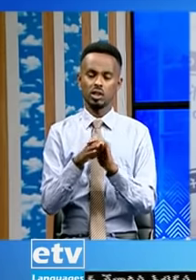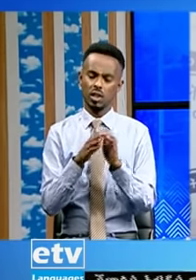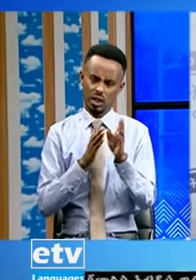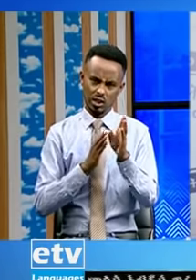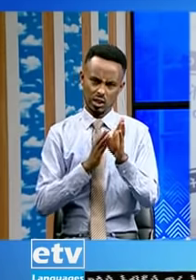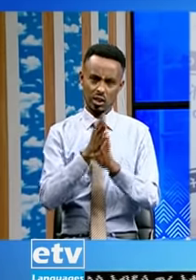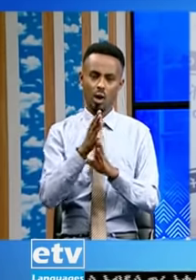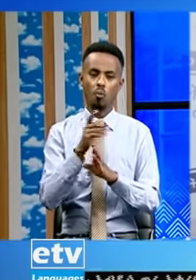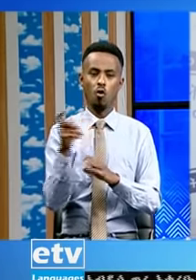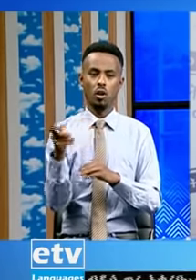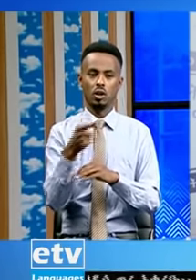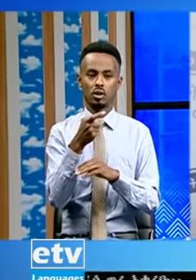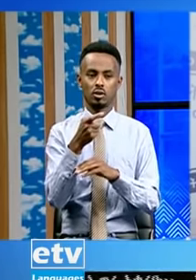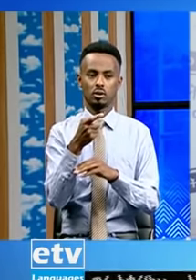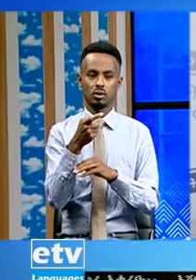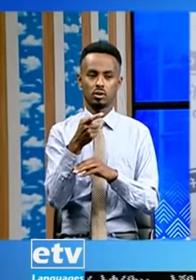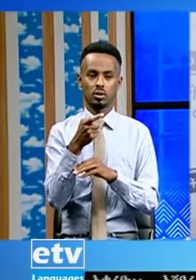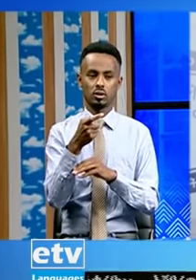ቀጥታም ሆነ